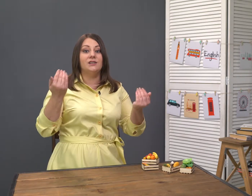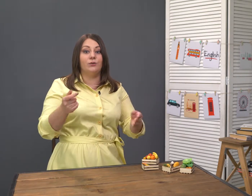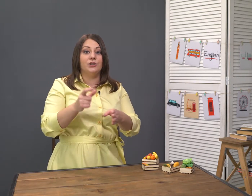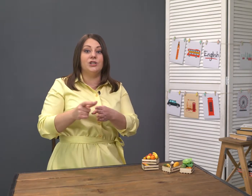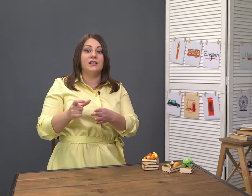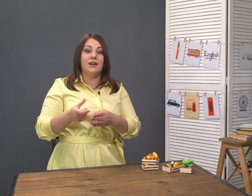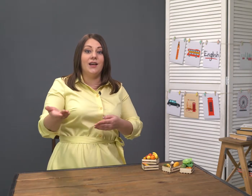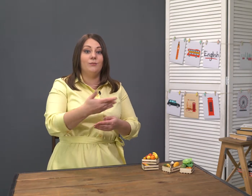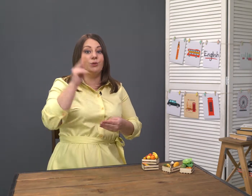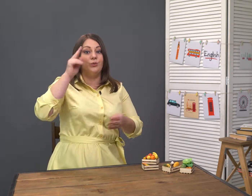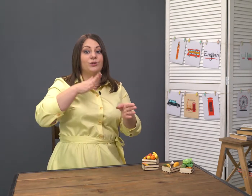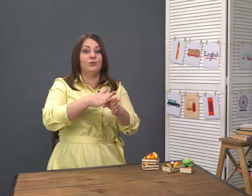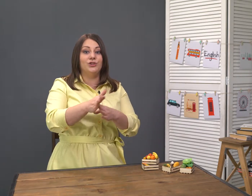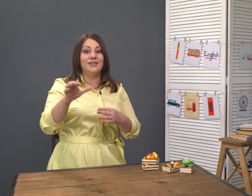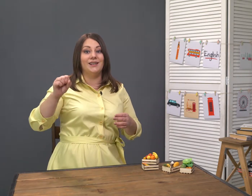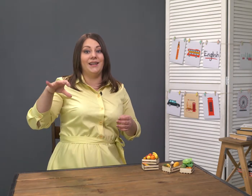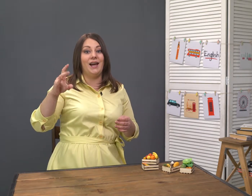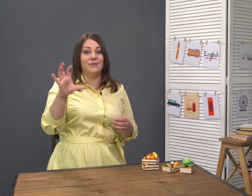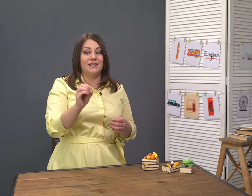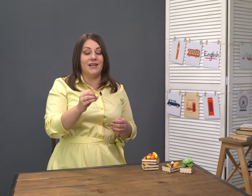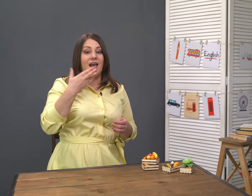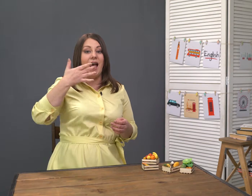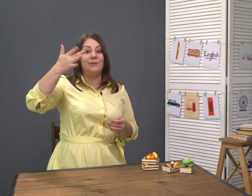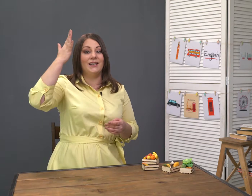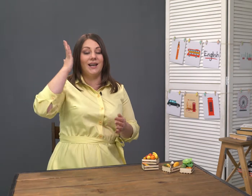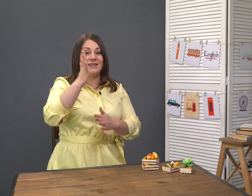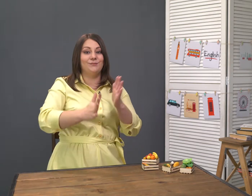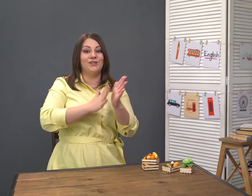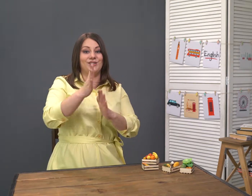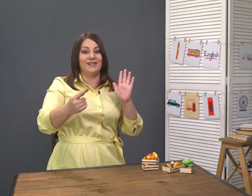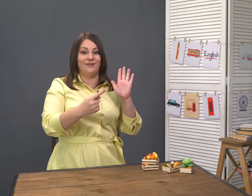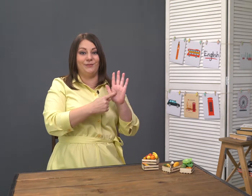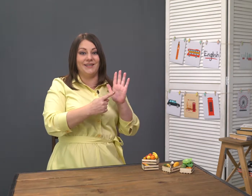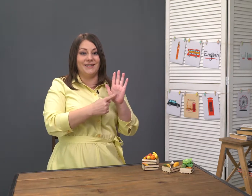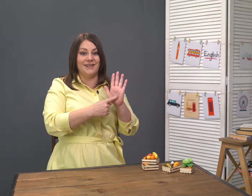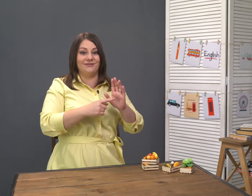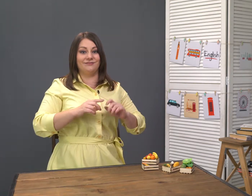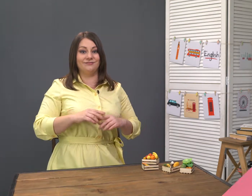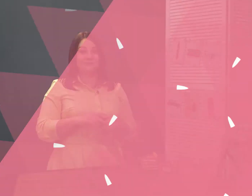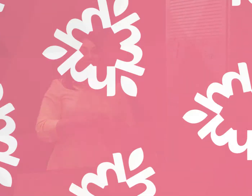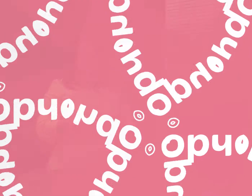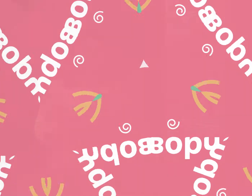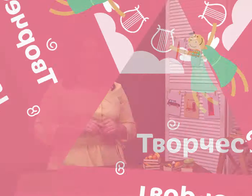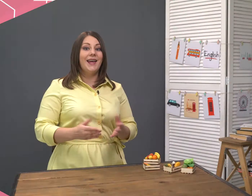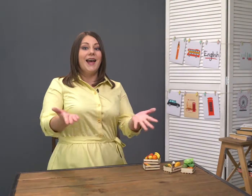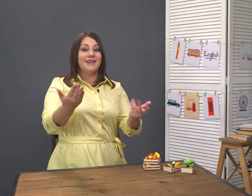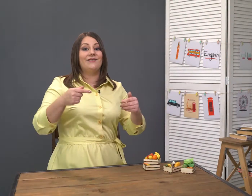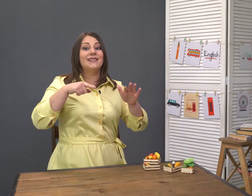сегодняшние слова мы будем учить на Амслине, американском жестовом языке. Давайте